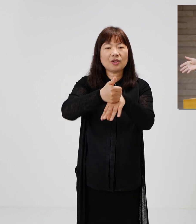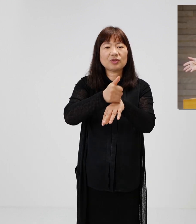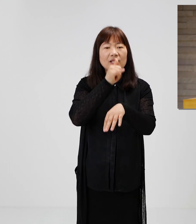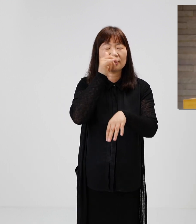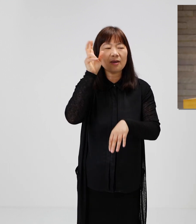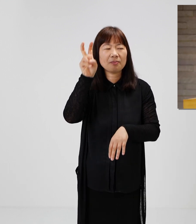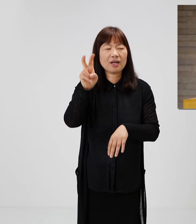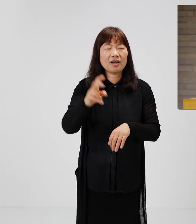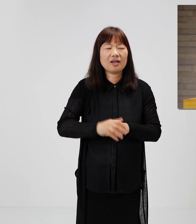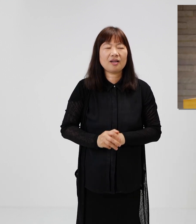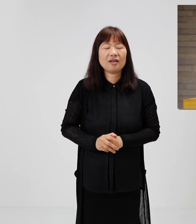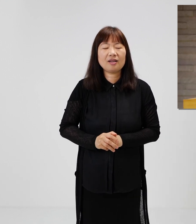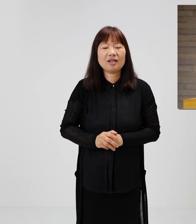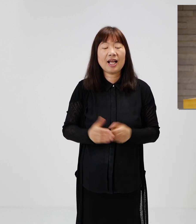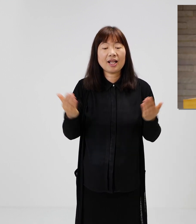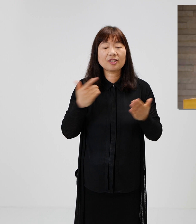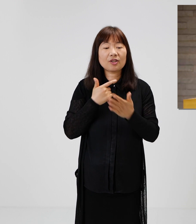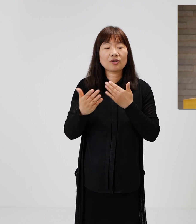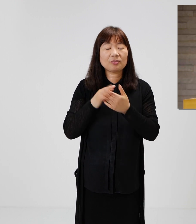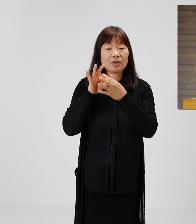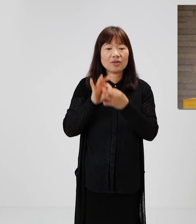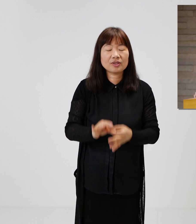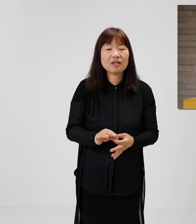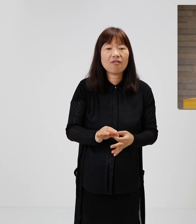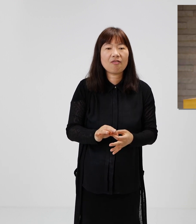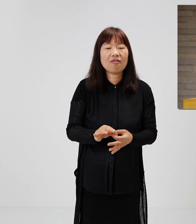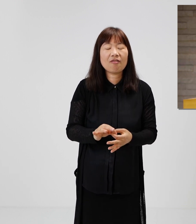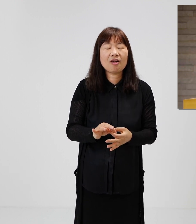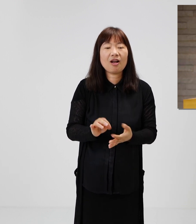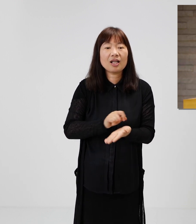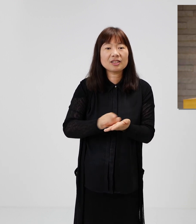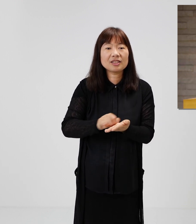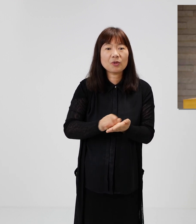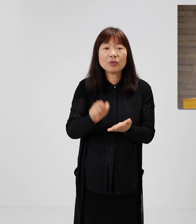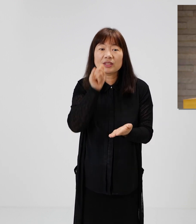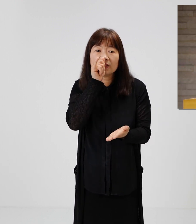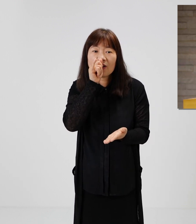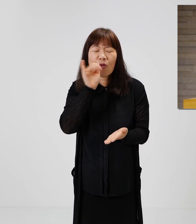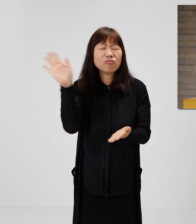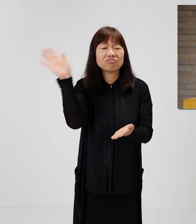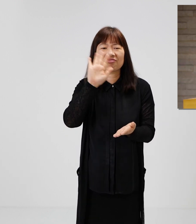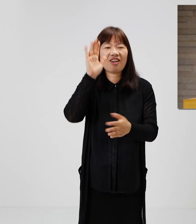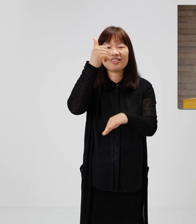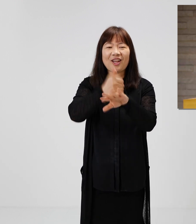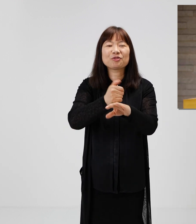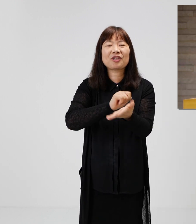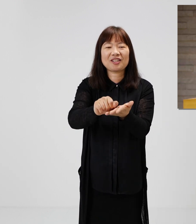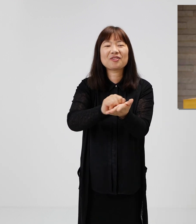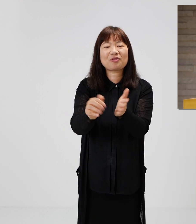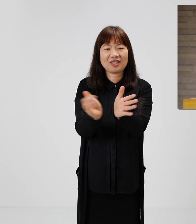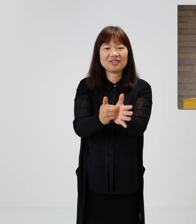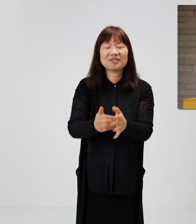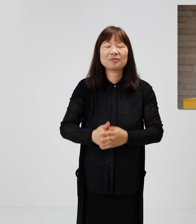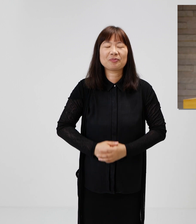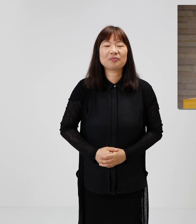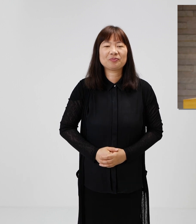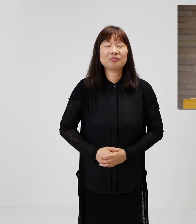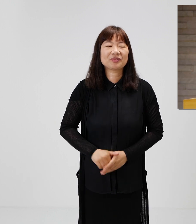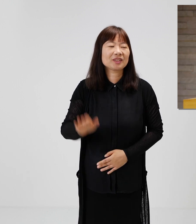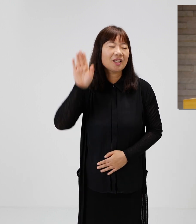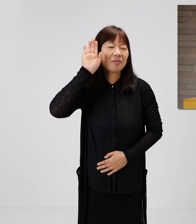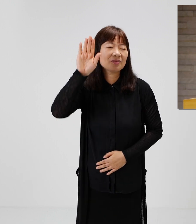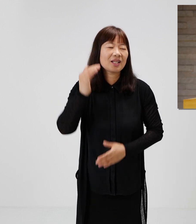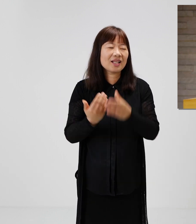말이에요. 뭐 일 겪어가면서 기록하는 역사 기록이 어디 있어요. 그 앞으로 일어났던